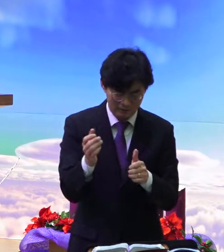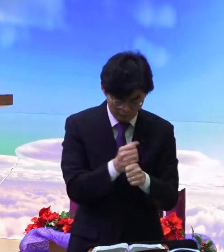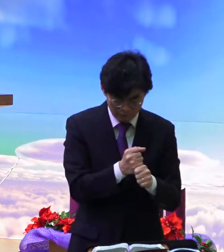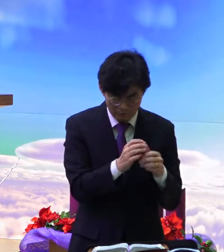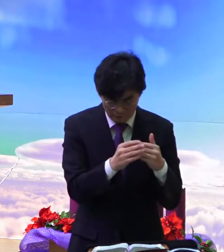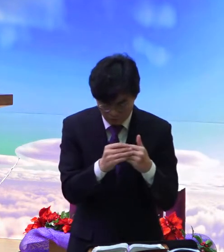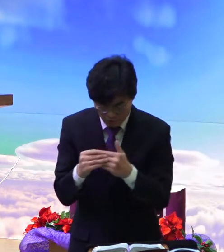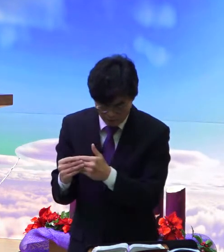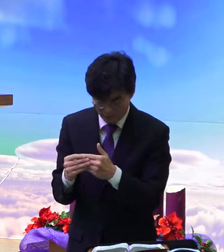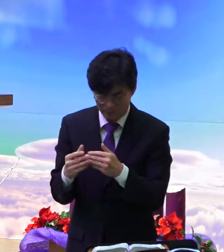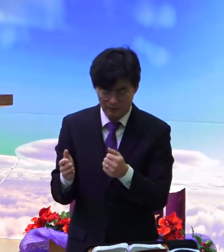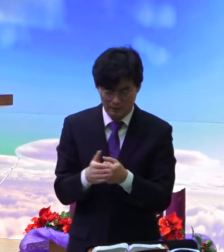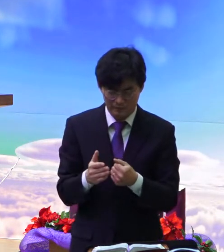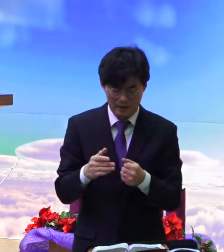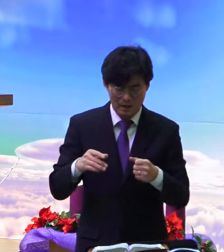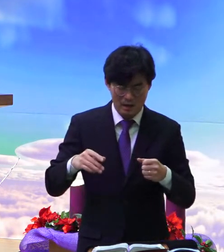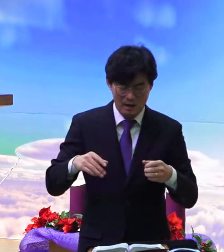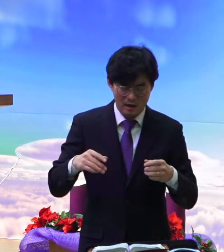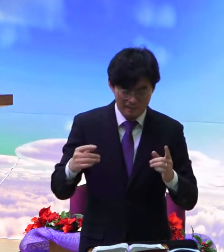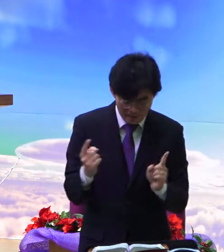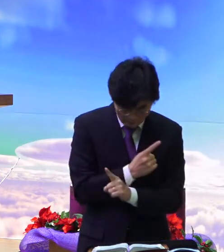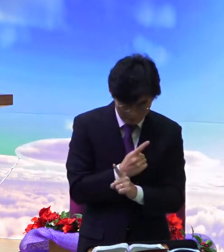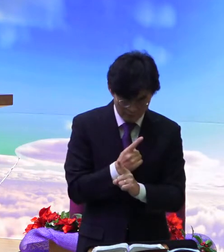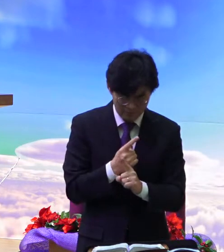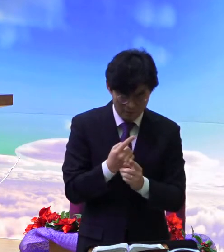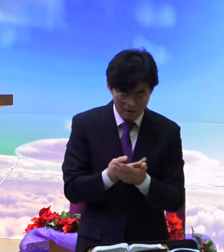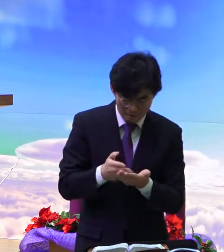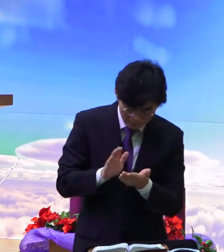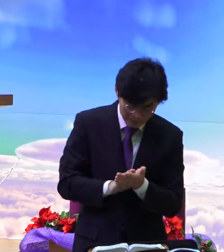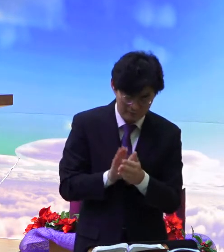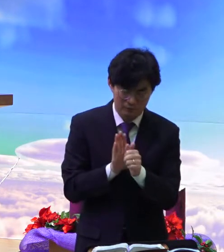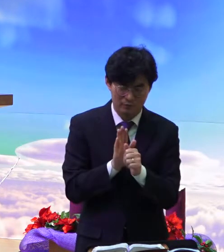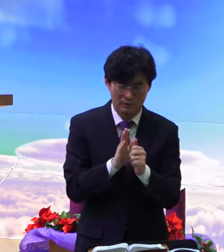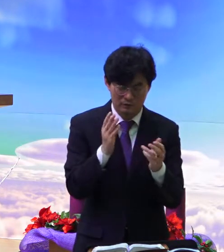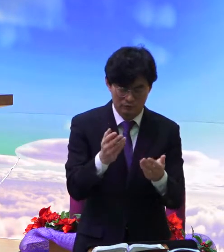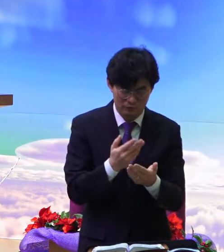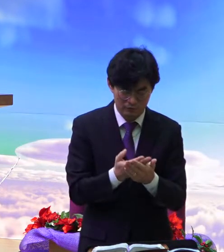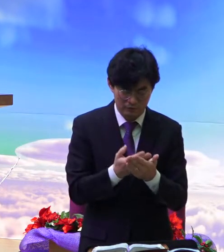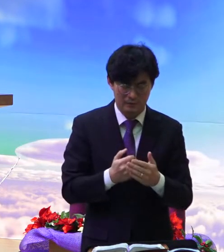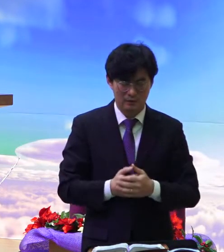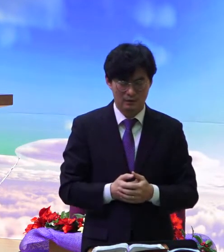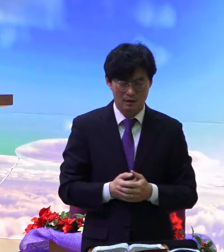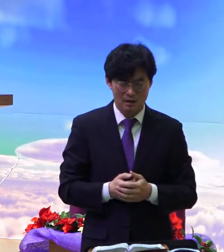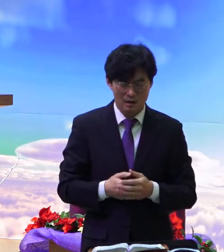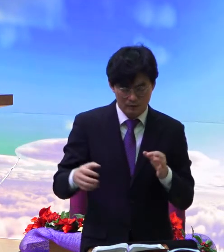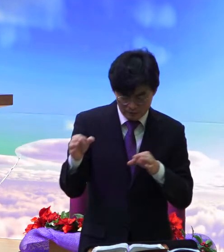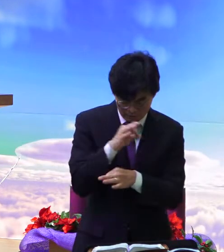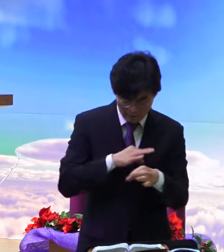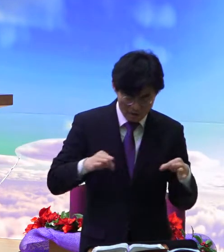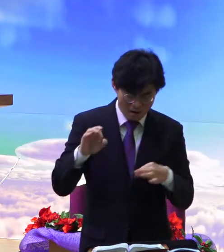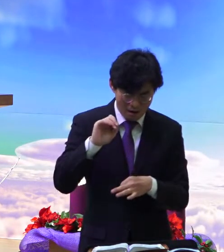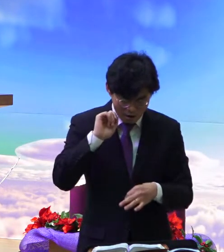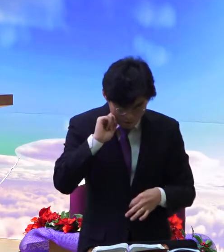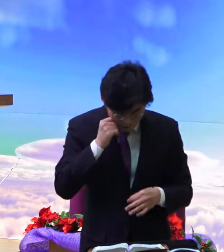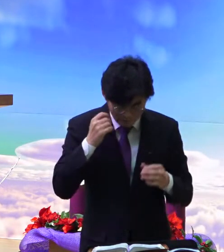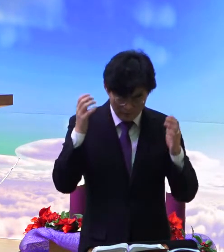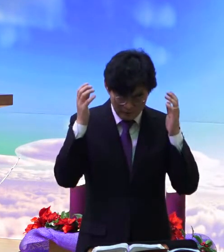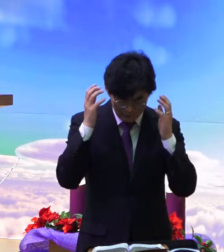통하여 회복의 은혜를 주시옵소서. 사업의 어려움을 겪고 있는 성도들에게 하늘의